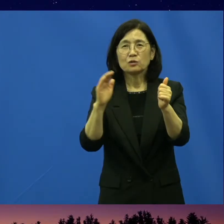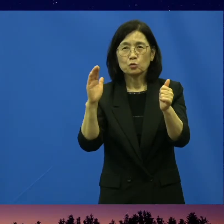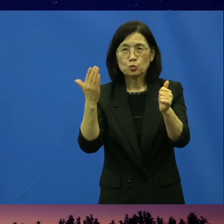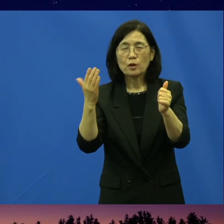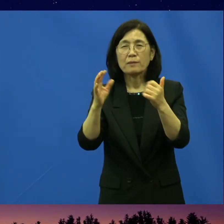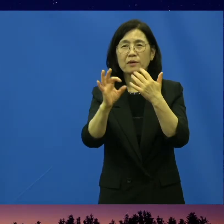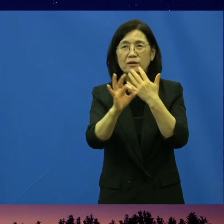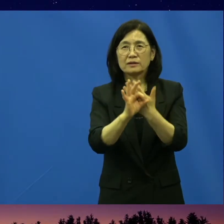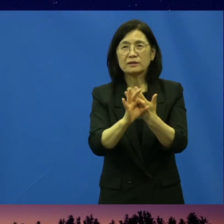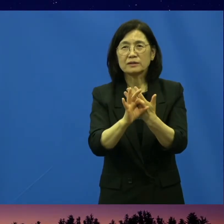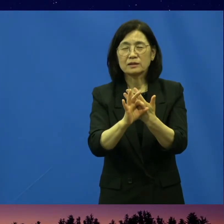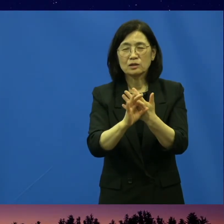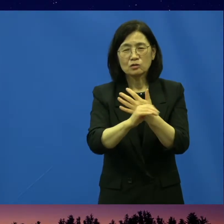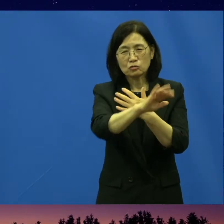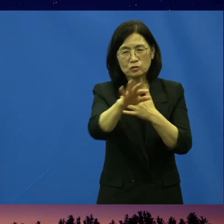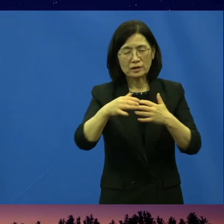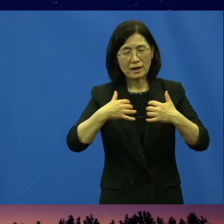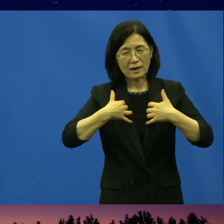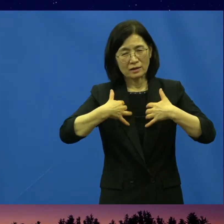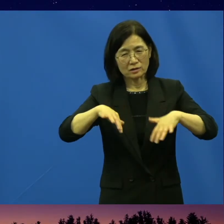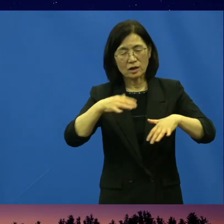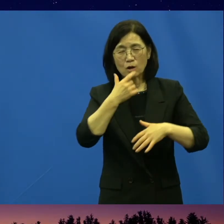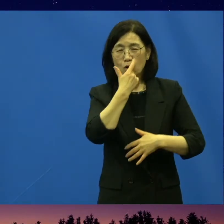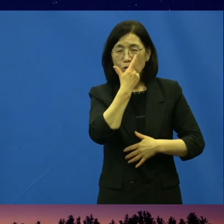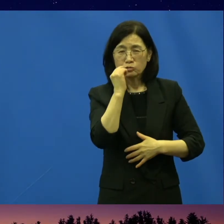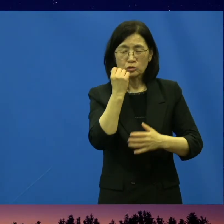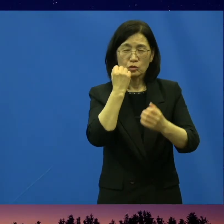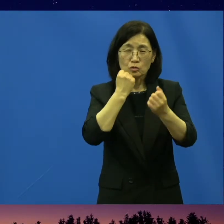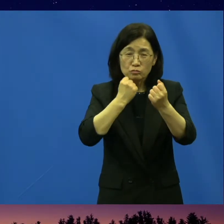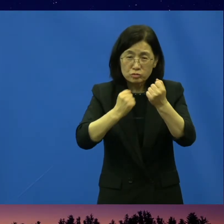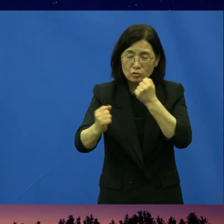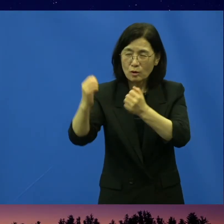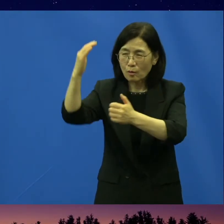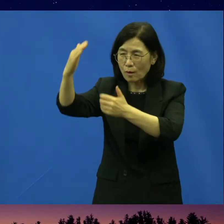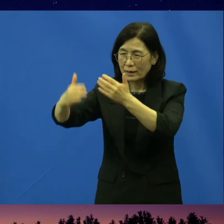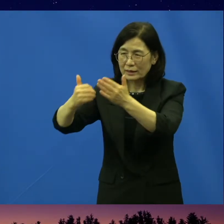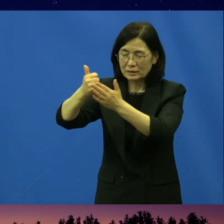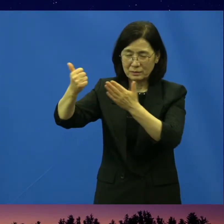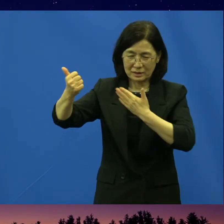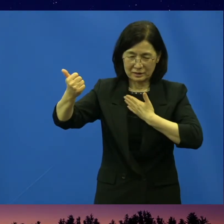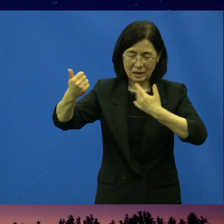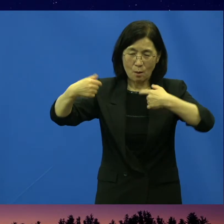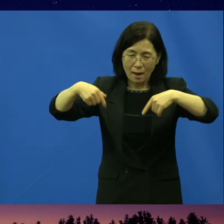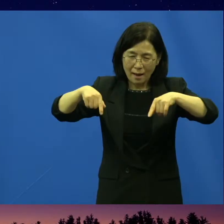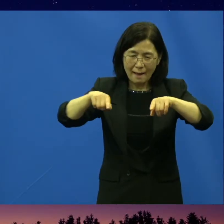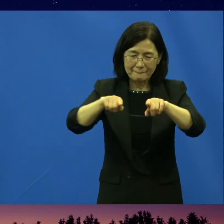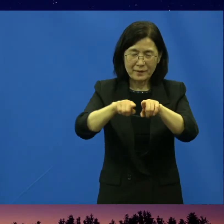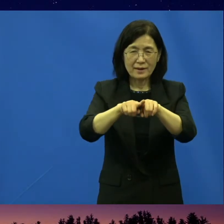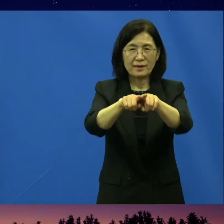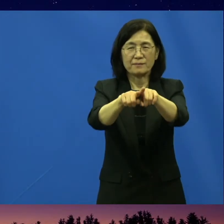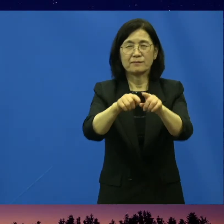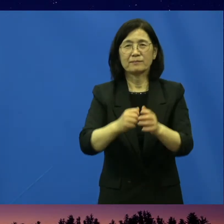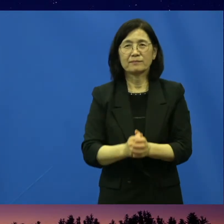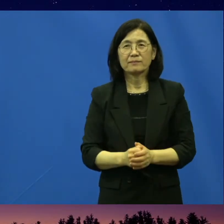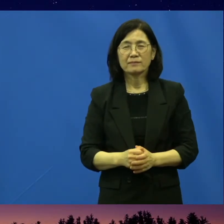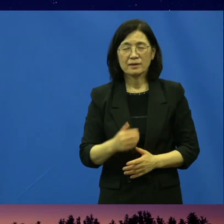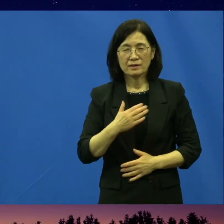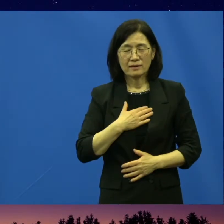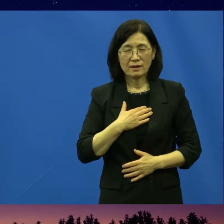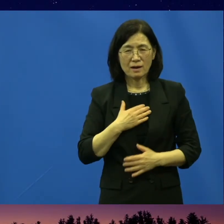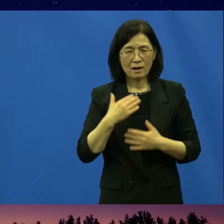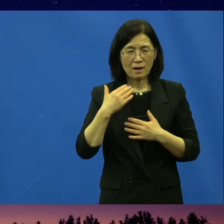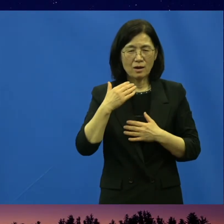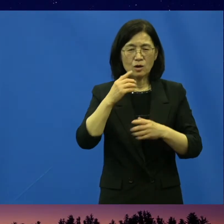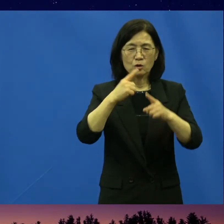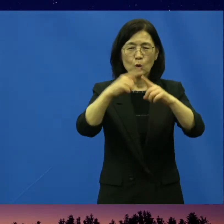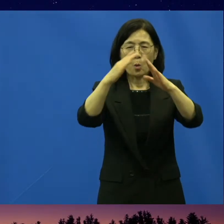부족하고 연약해도 여전히 하나님은 나와 함께 하세요. 내가 교회 봉사 못한다고 막 하나님 막